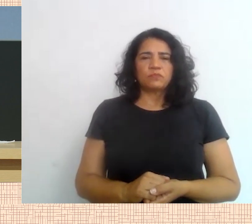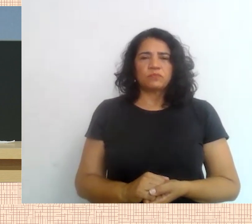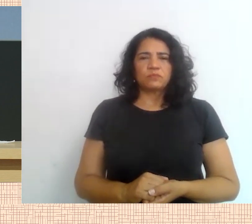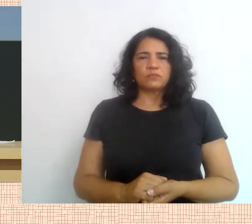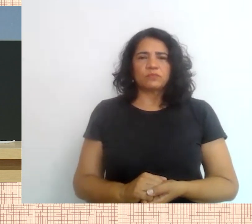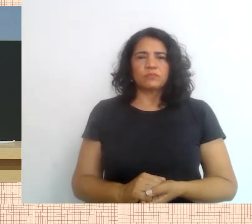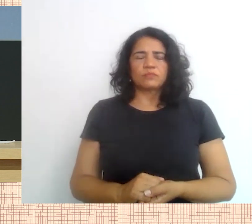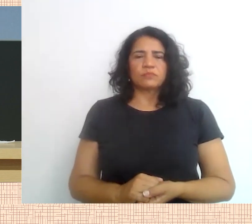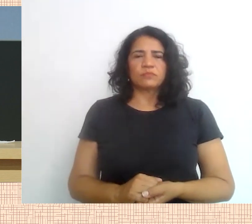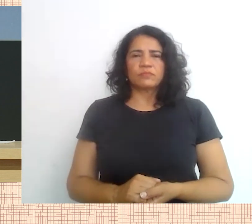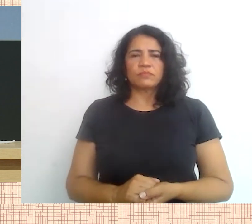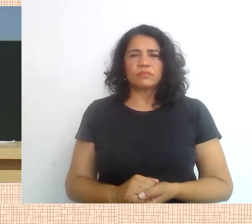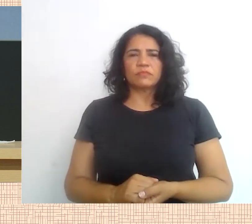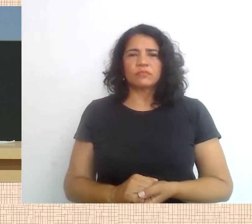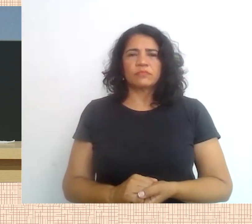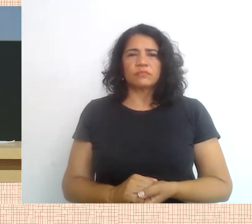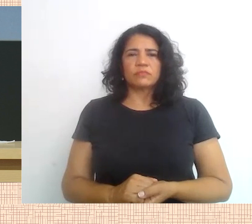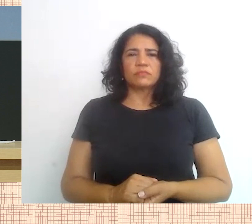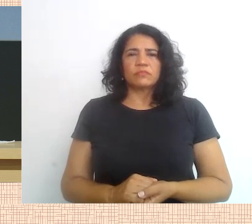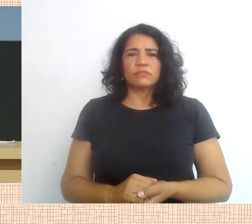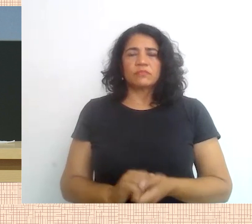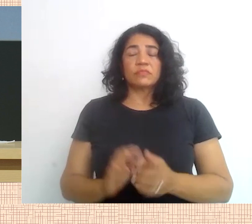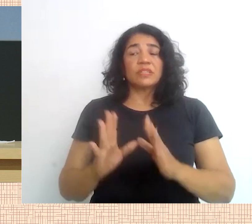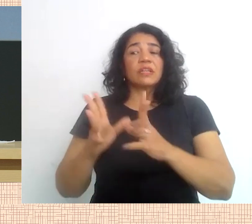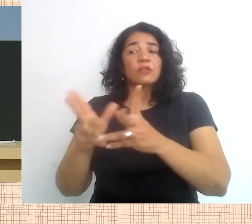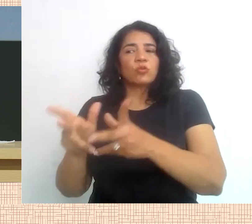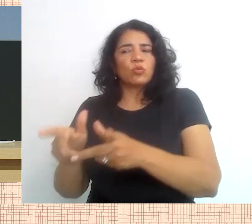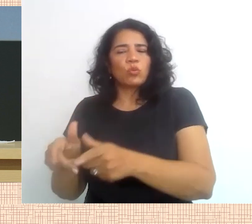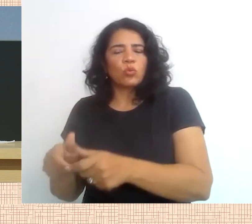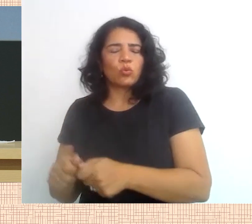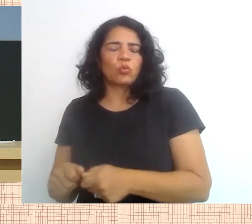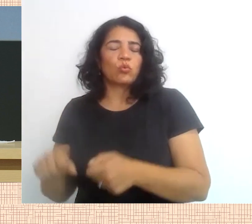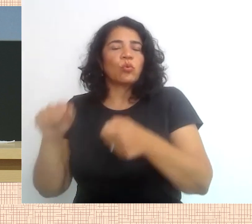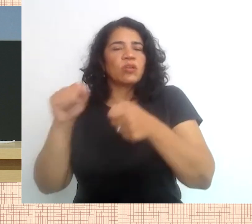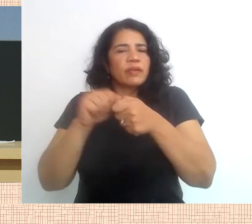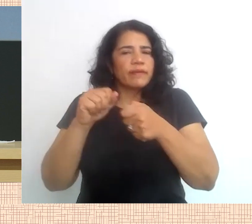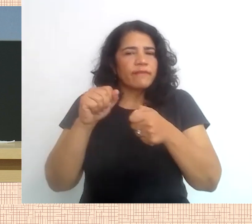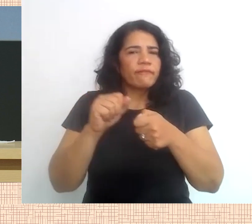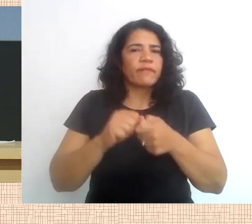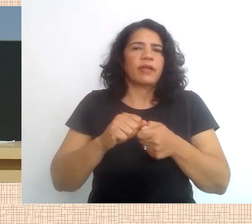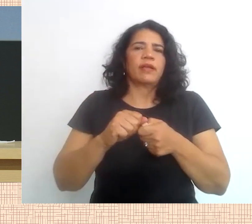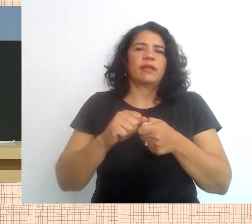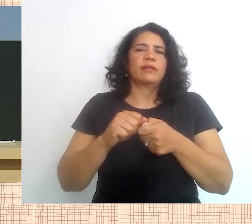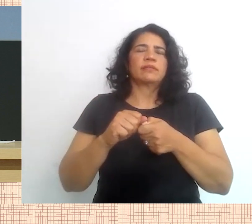passada. Você sabia disso? Por isso, irmãos,